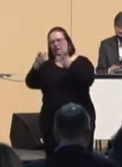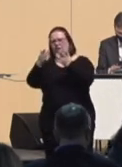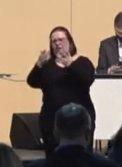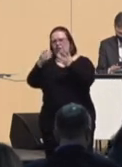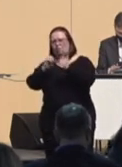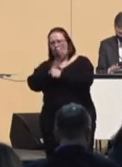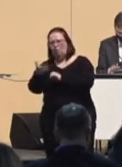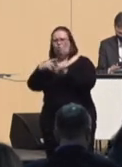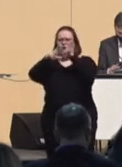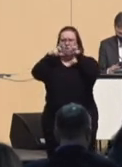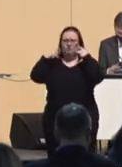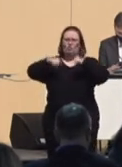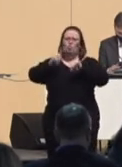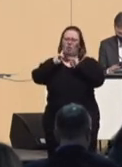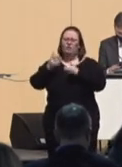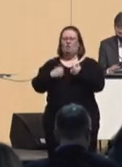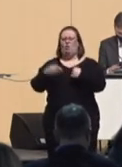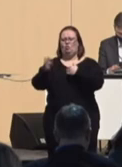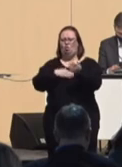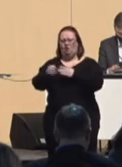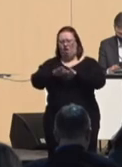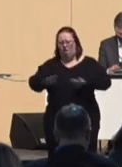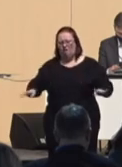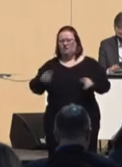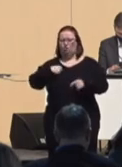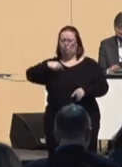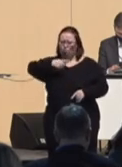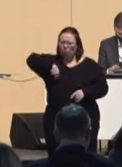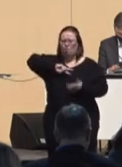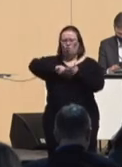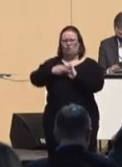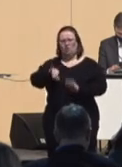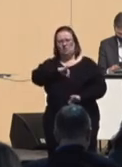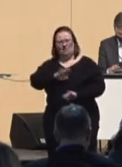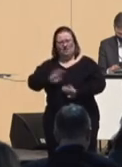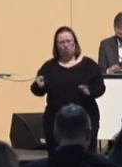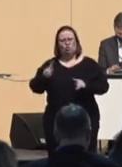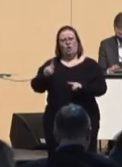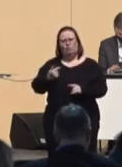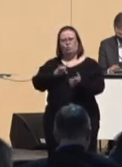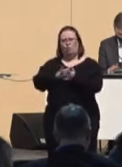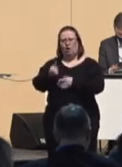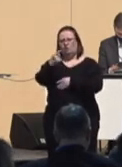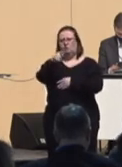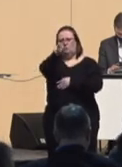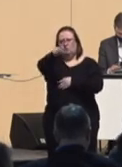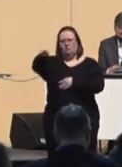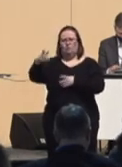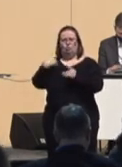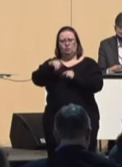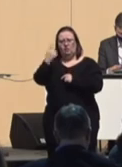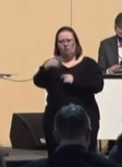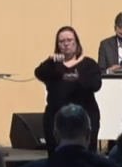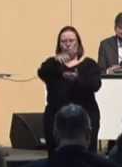Maskenpflicht. Ich bitte Sie alle ganz herzlich, wir reden hier nicht über unsere politischen Interessen oder Meinungen, sondern über die Konzessionäre, die